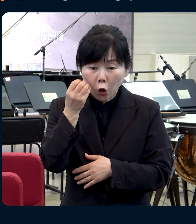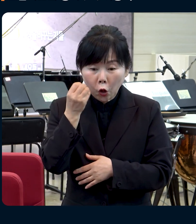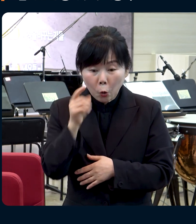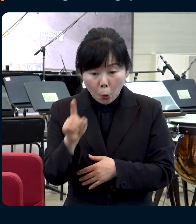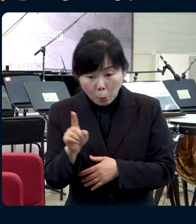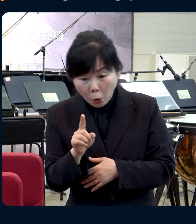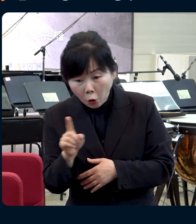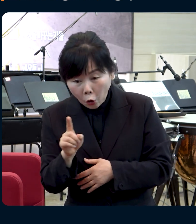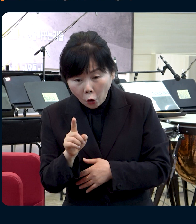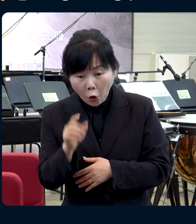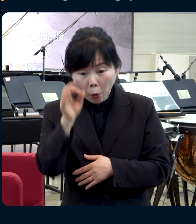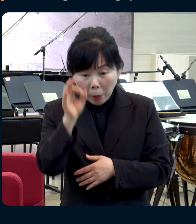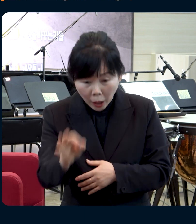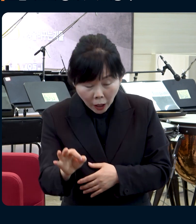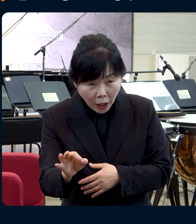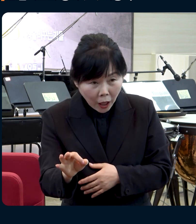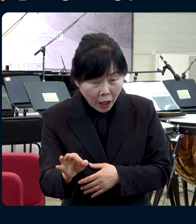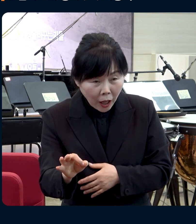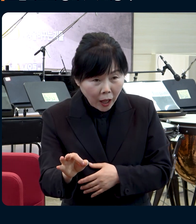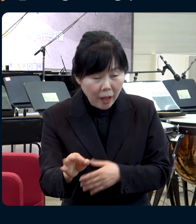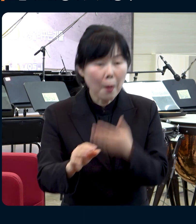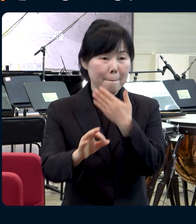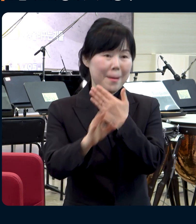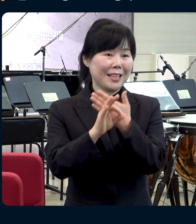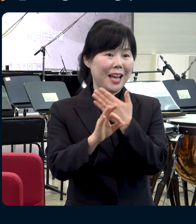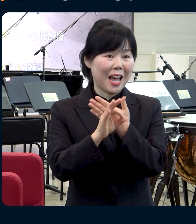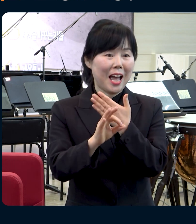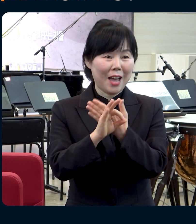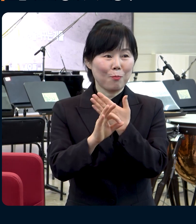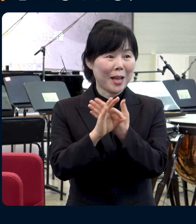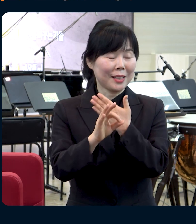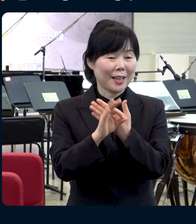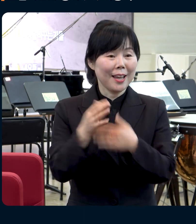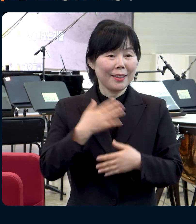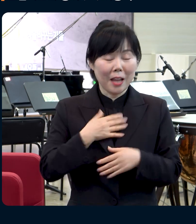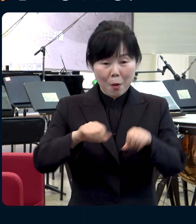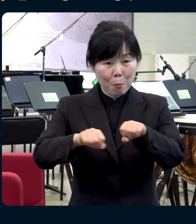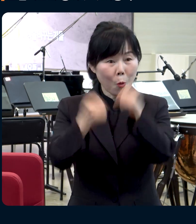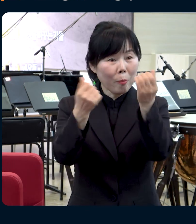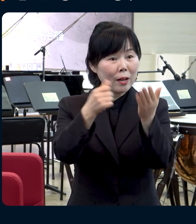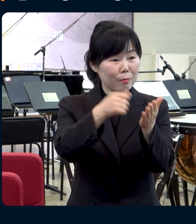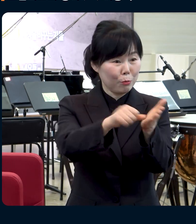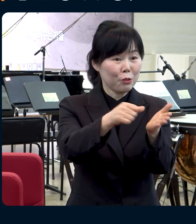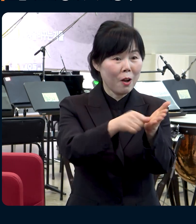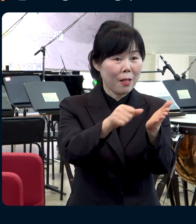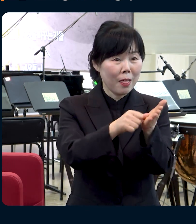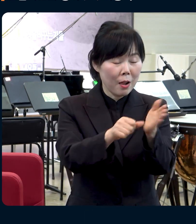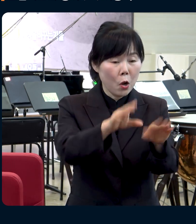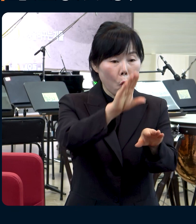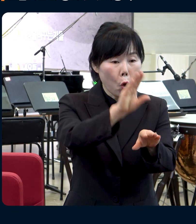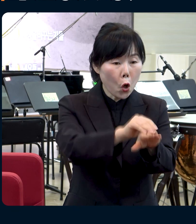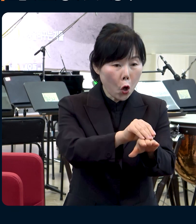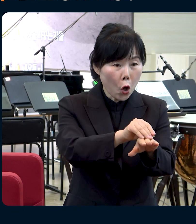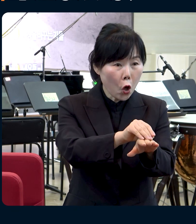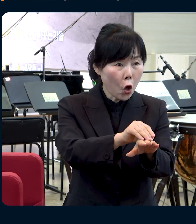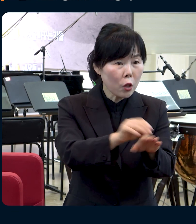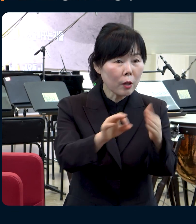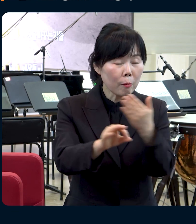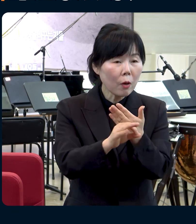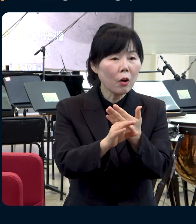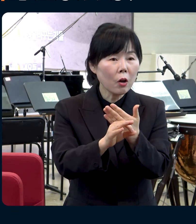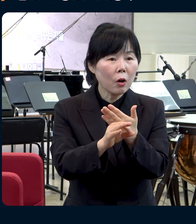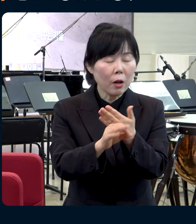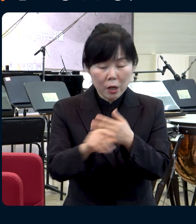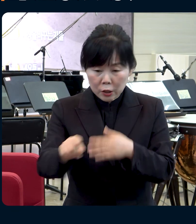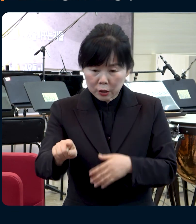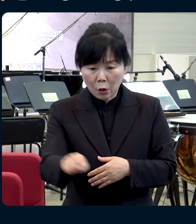뭔가 하고 제가 이렇게 봤더니, 만약에 제가 탄약이나 폭발물을 스치기만 해도 저 기계에서